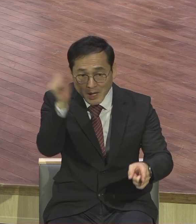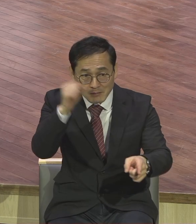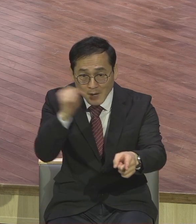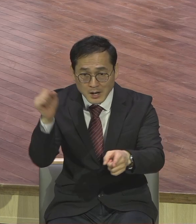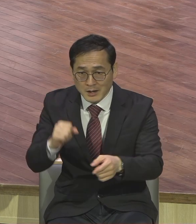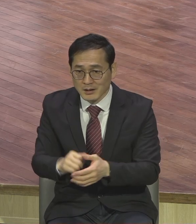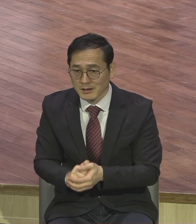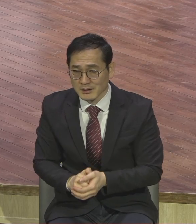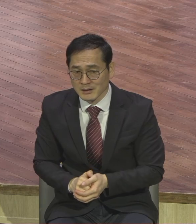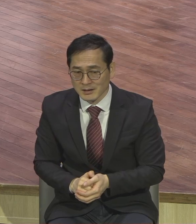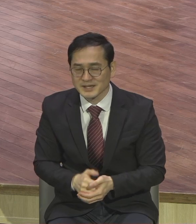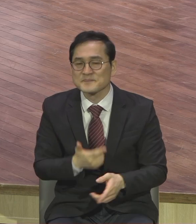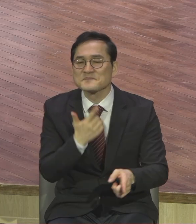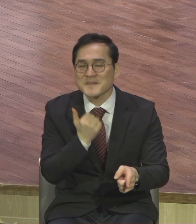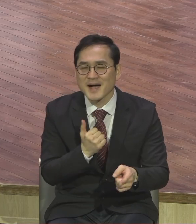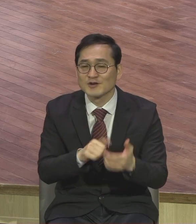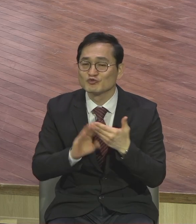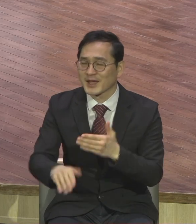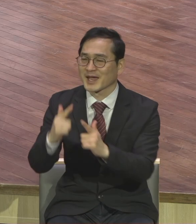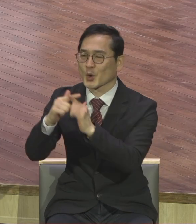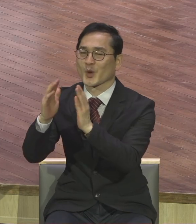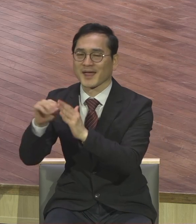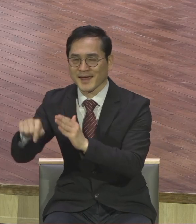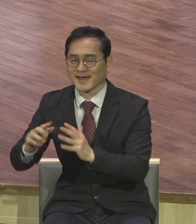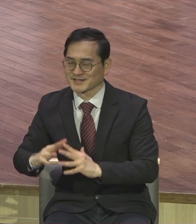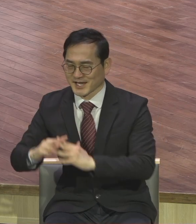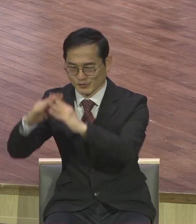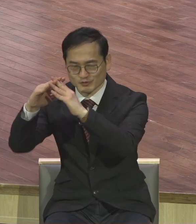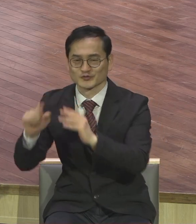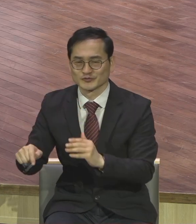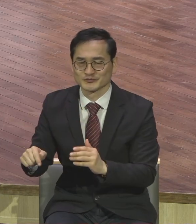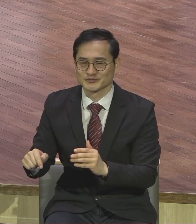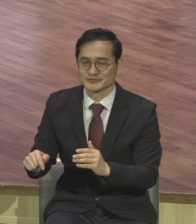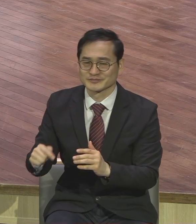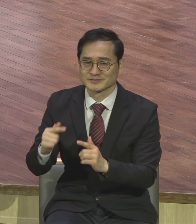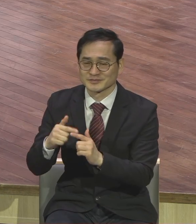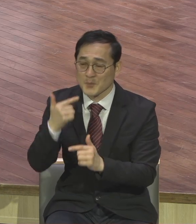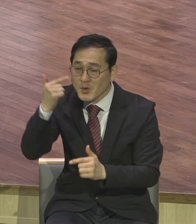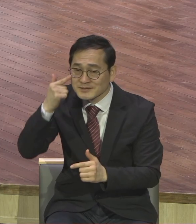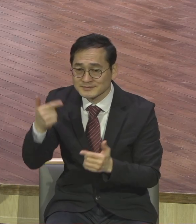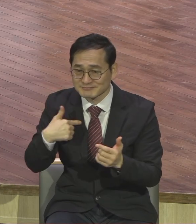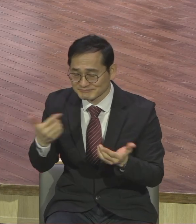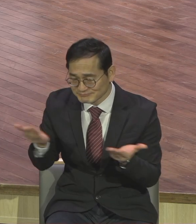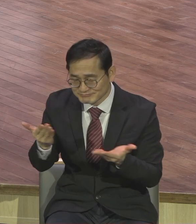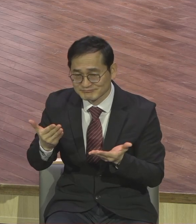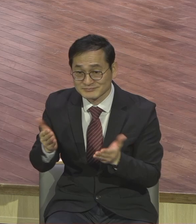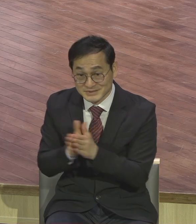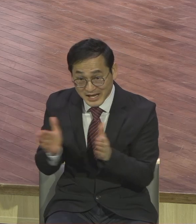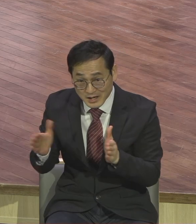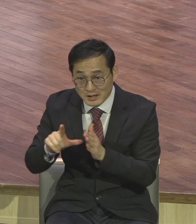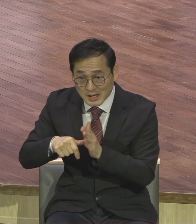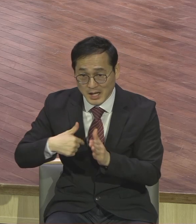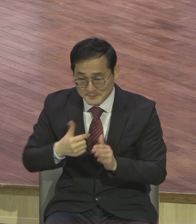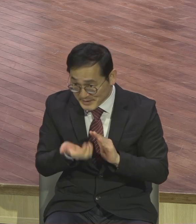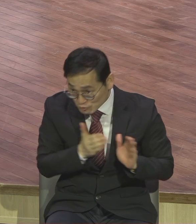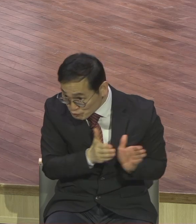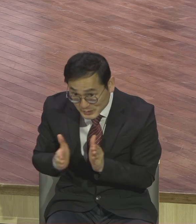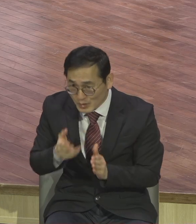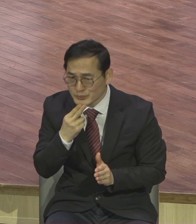무조건 부딪히면 현장 가면 답이 있다. 그렇게 여러분이 하나님의 능력을